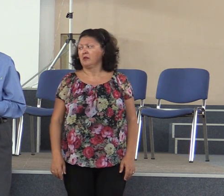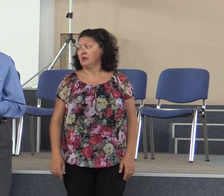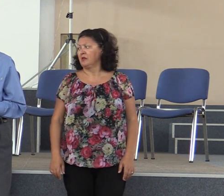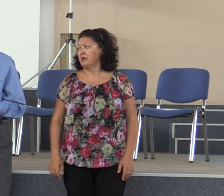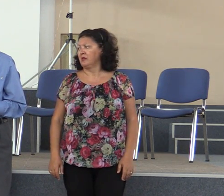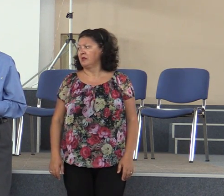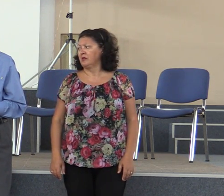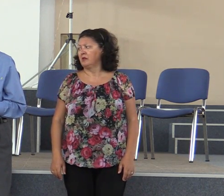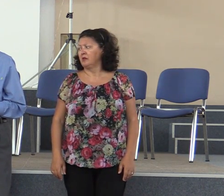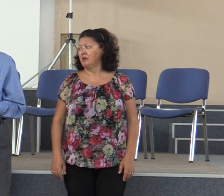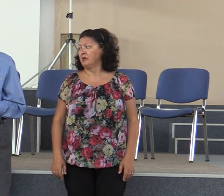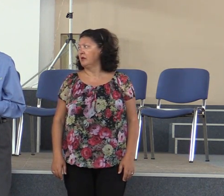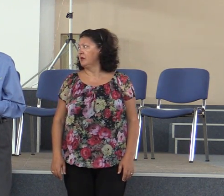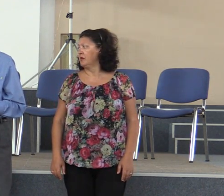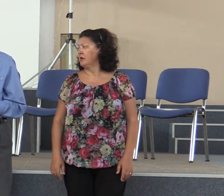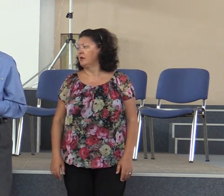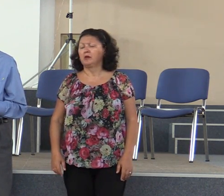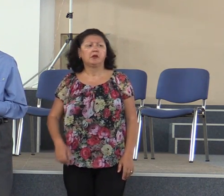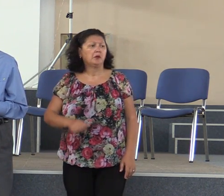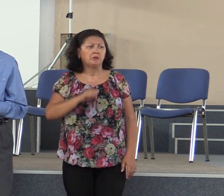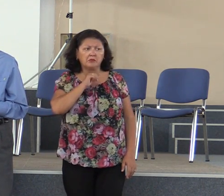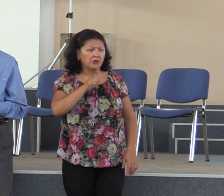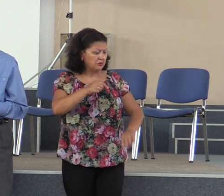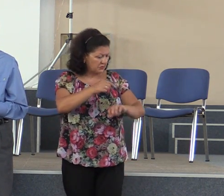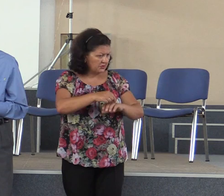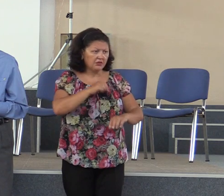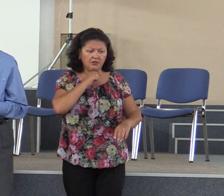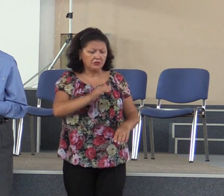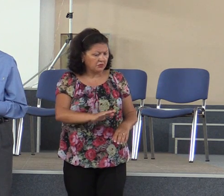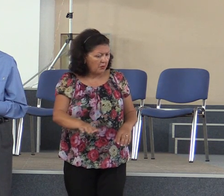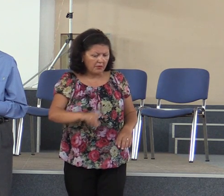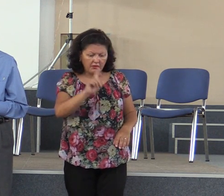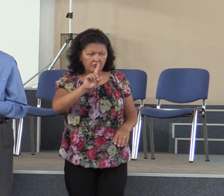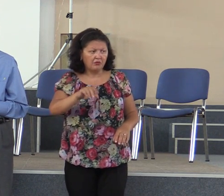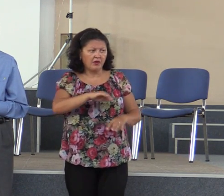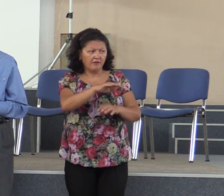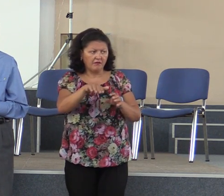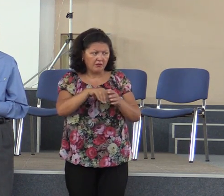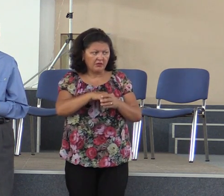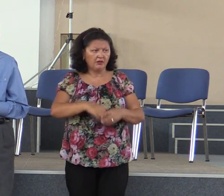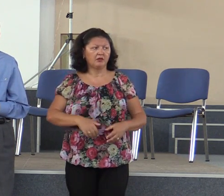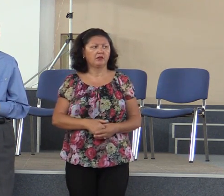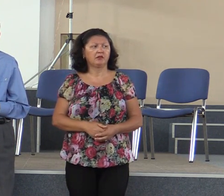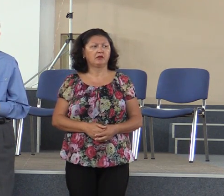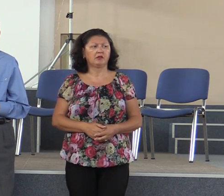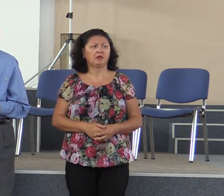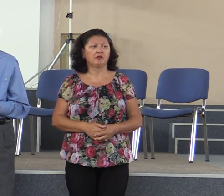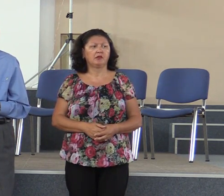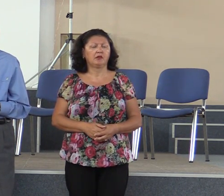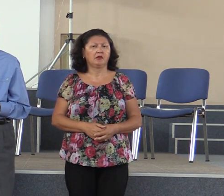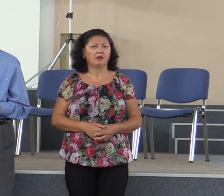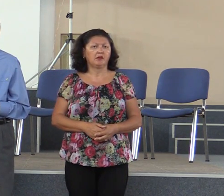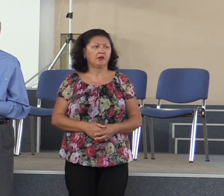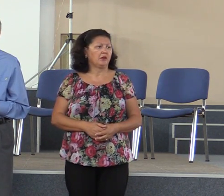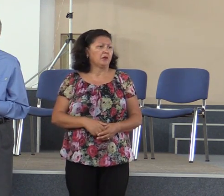no family? Nici o soție, nici un copil, nu ai familie. No one in the whole world for you? Nu